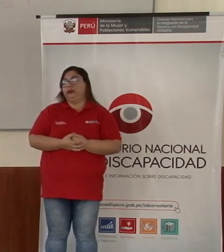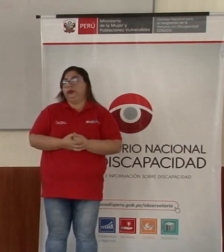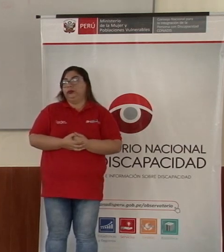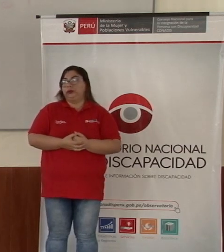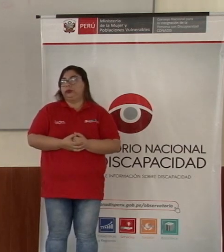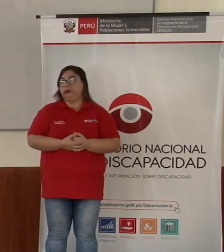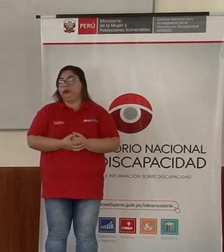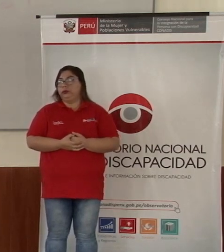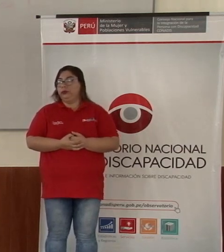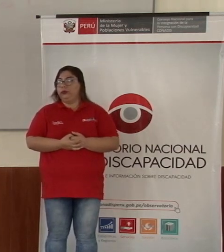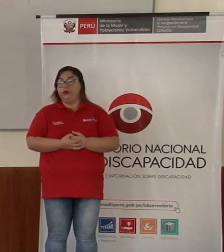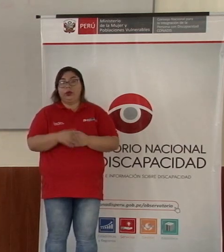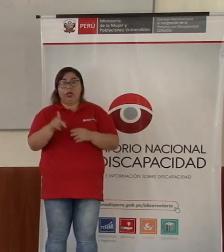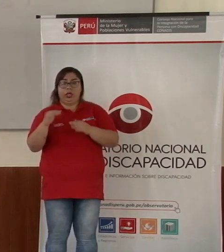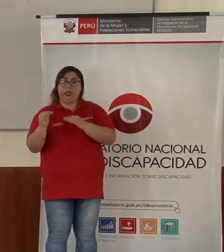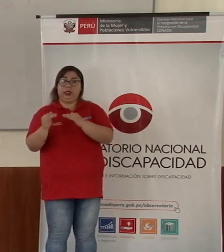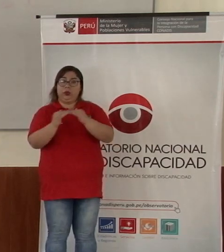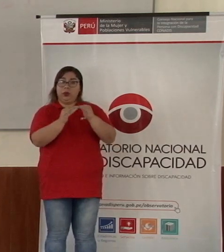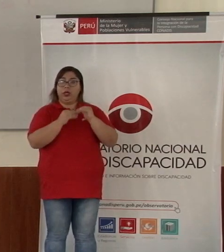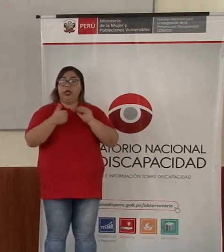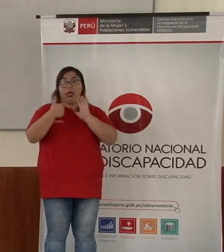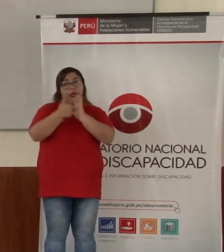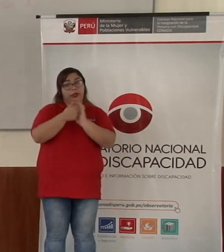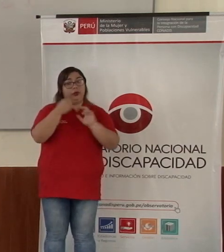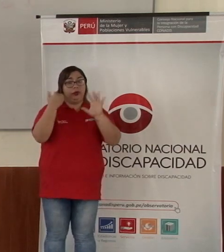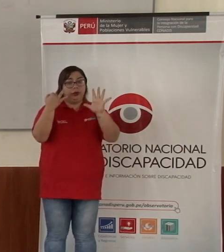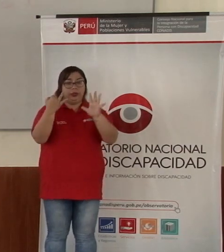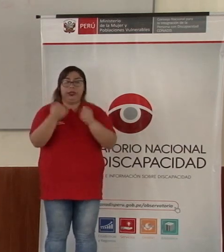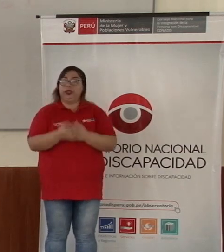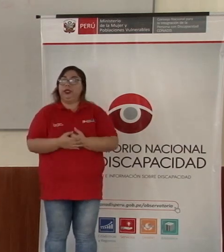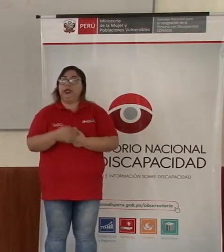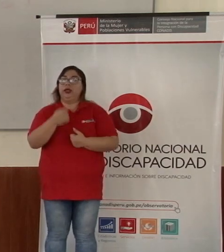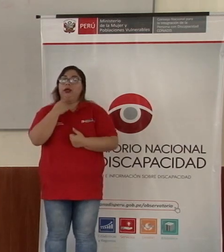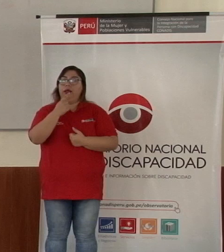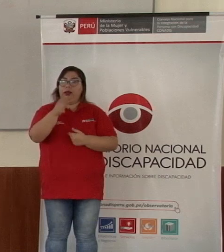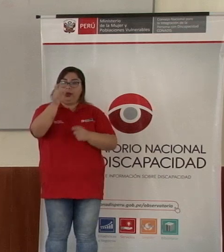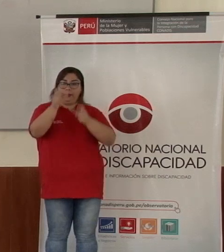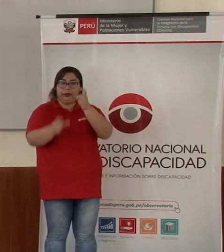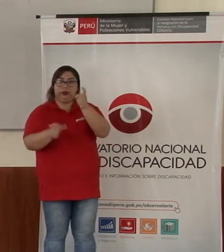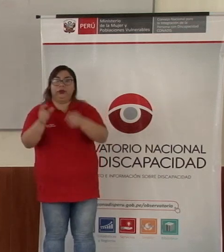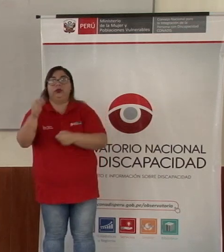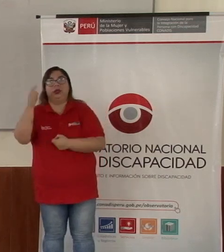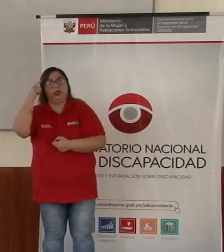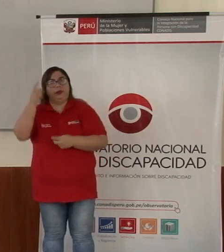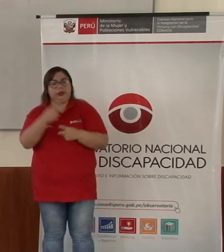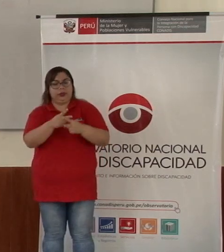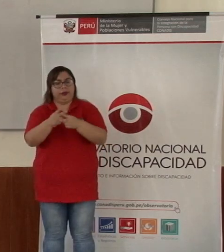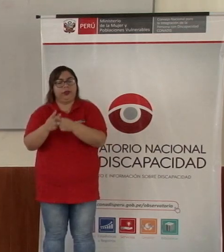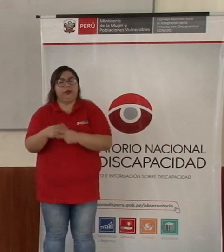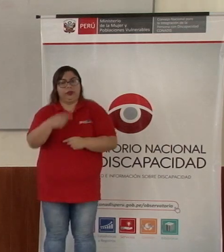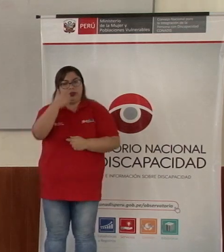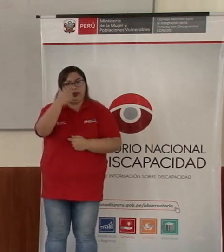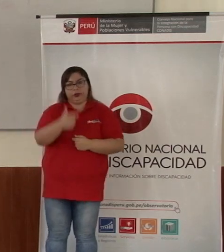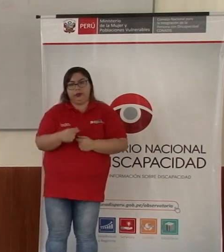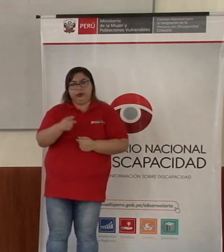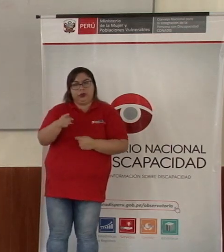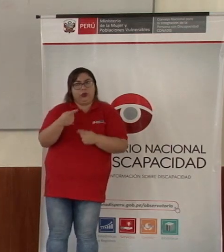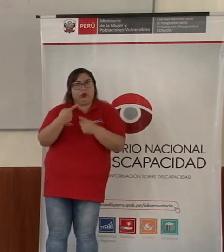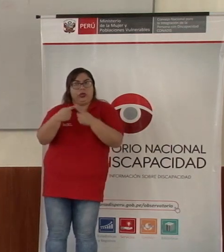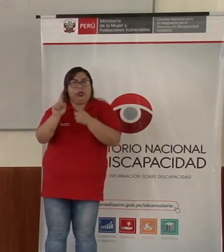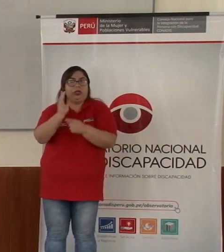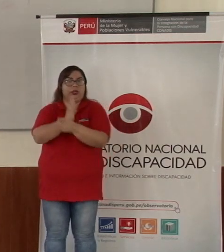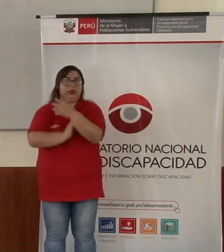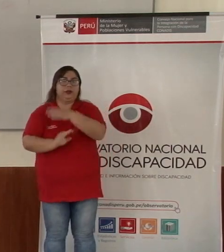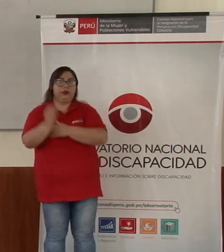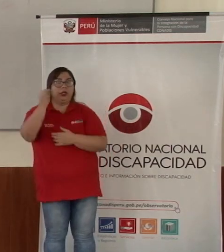¿no? Del mismo modo, en el artículo 7, la persona incapacitada para velar por sí misma a causa de una deficiencia